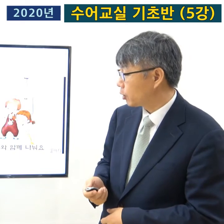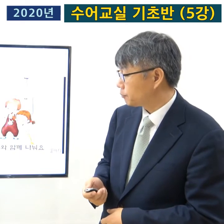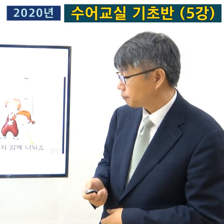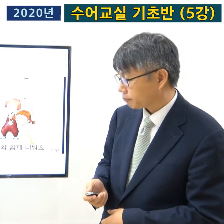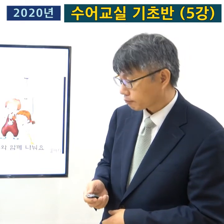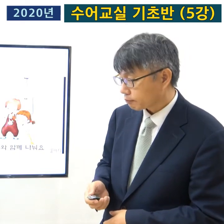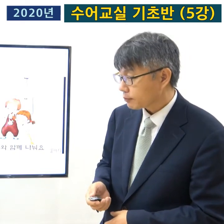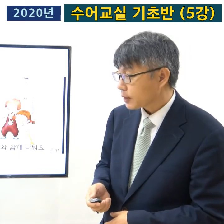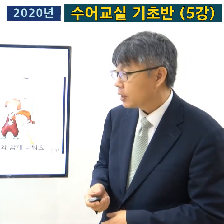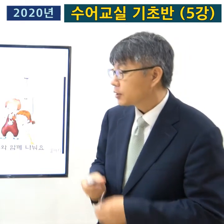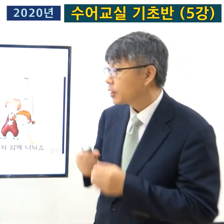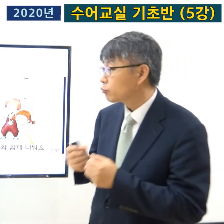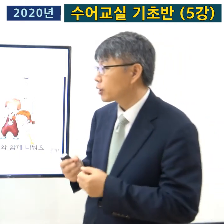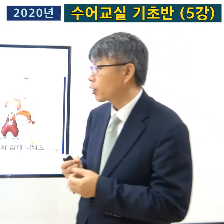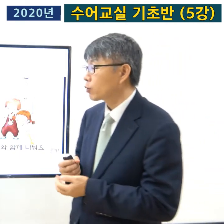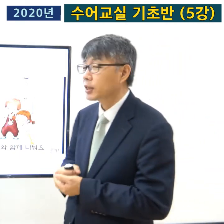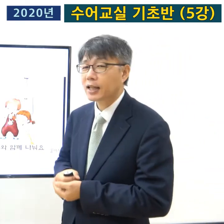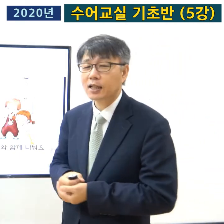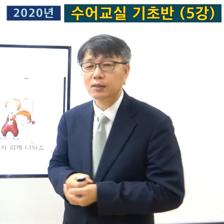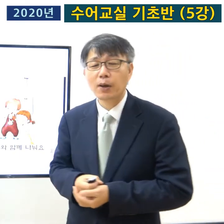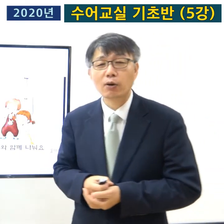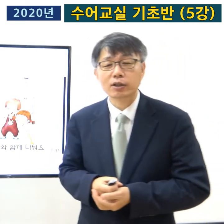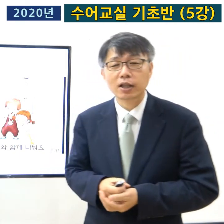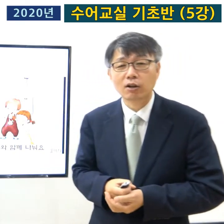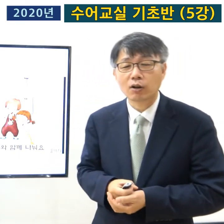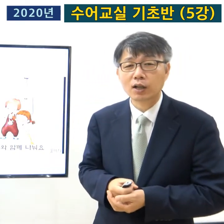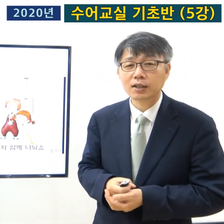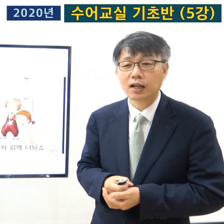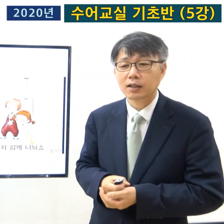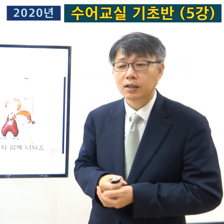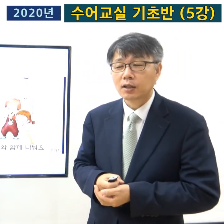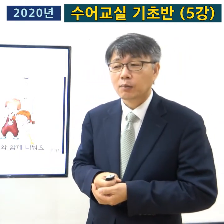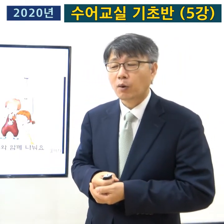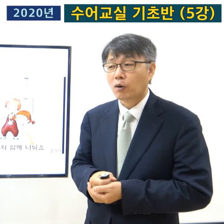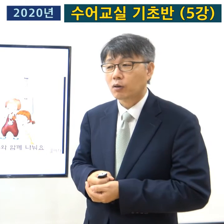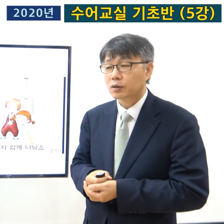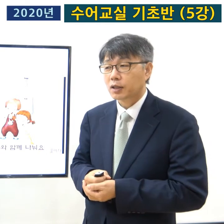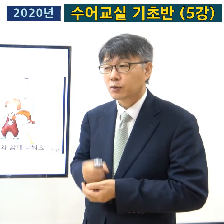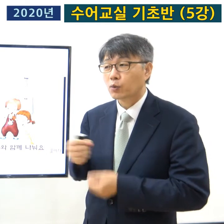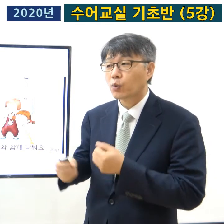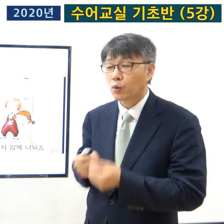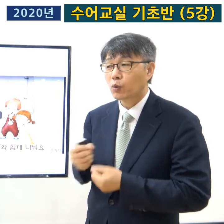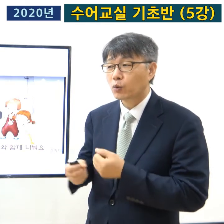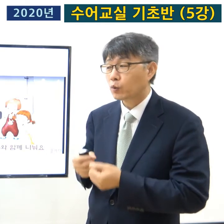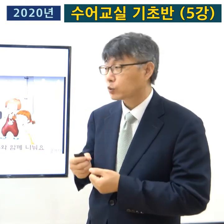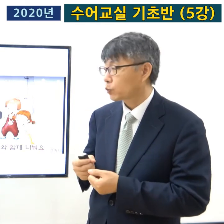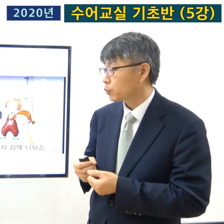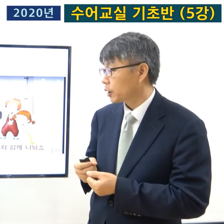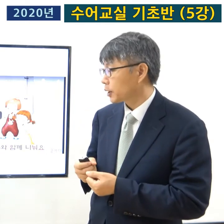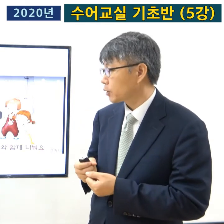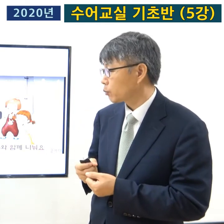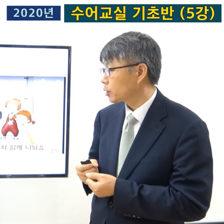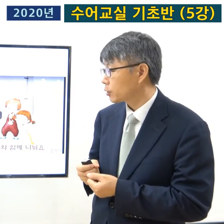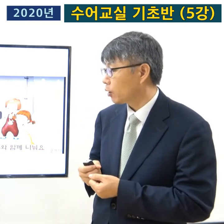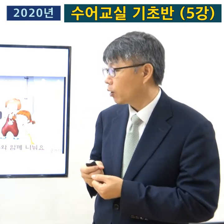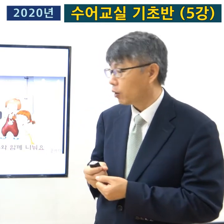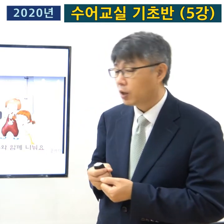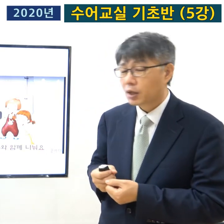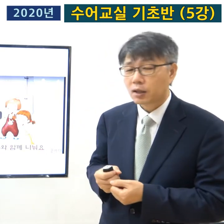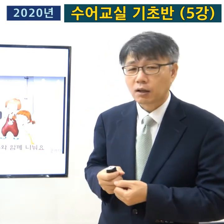그러면 지난주에 영원한 사랑을 배웠는데요. 영원한 사랑, 뭐 이제 종교 좀 색이 좀 있어서